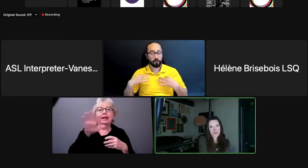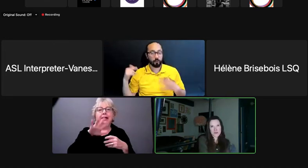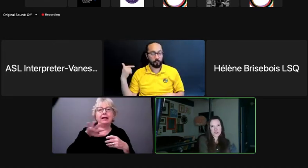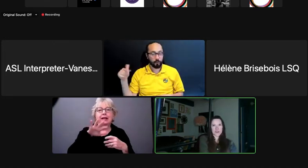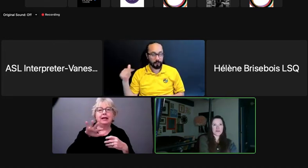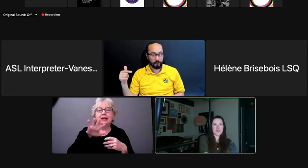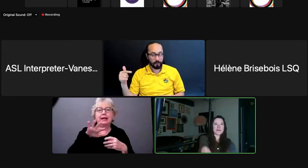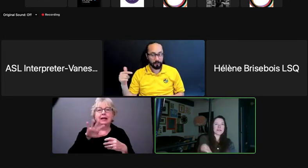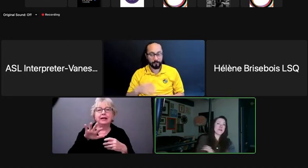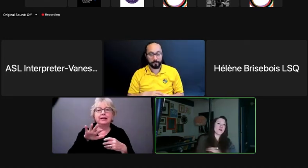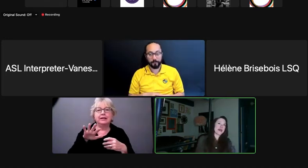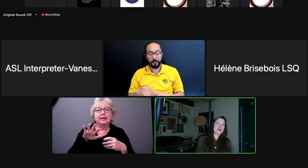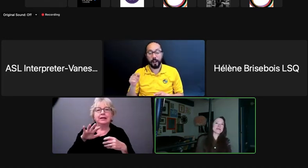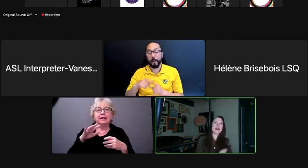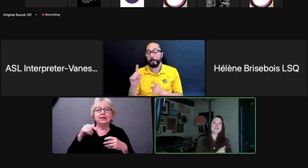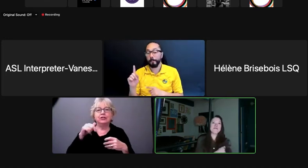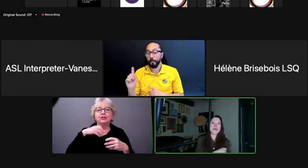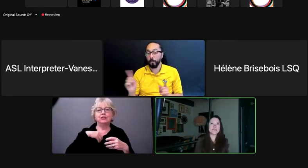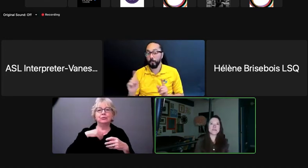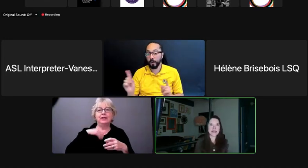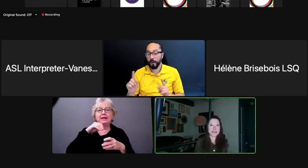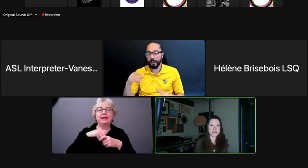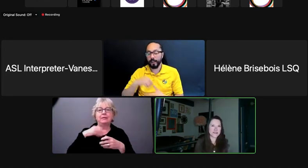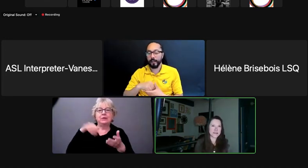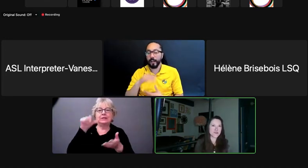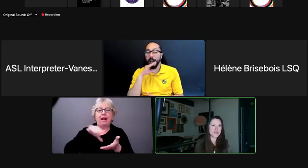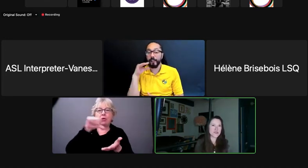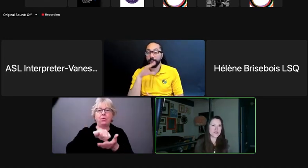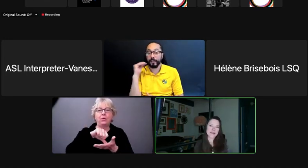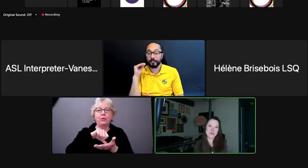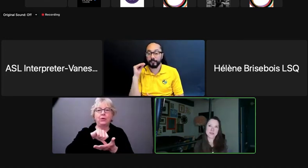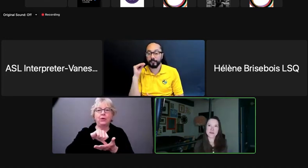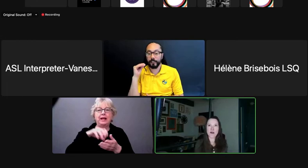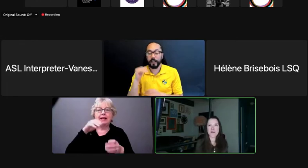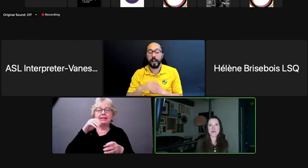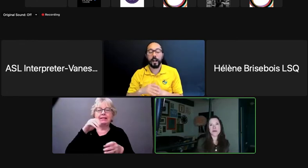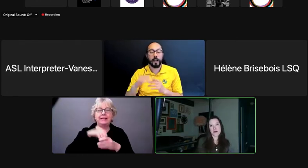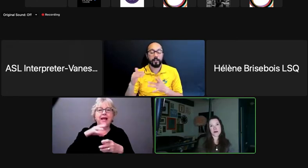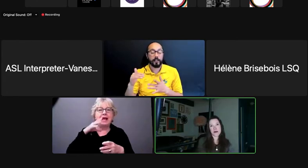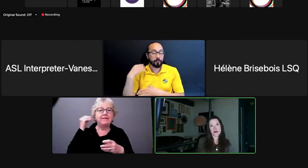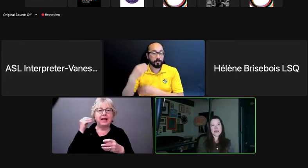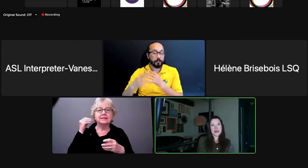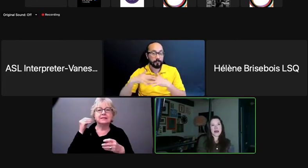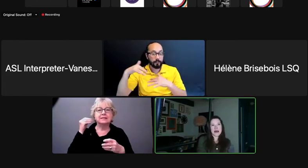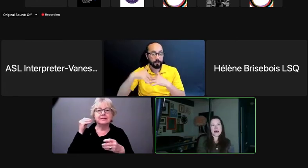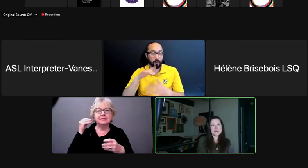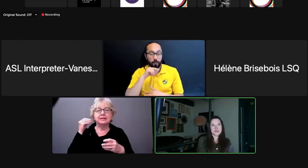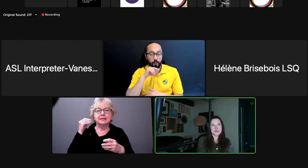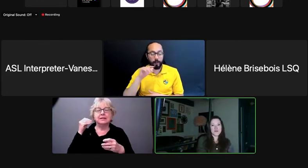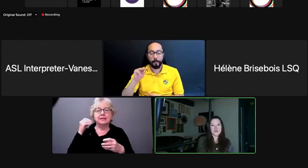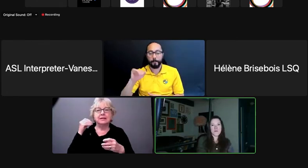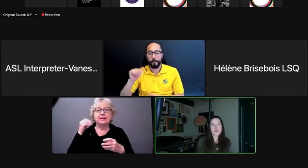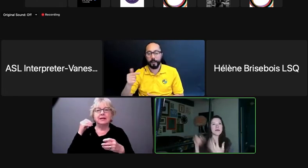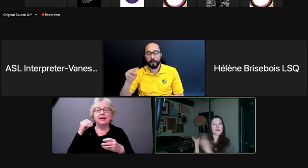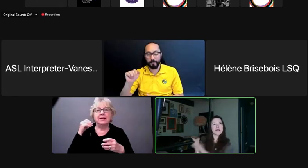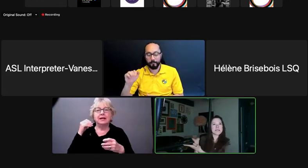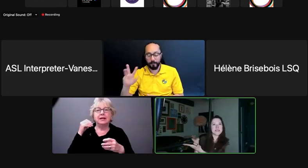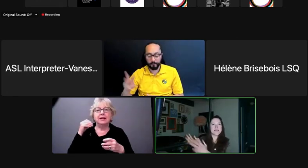je suis dans mon salon à Halifax et les